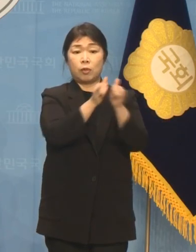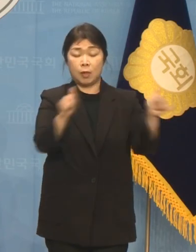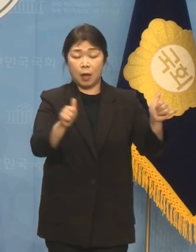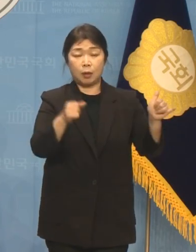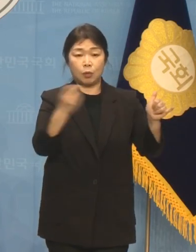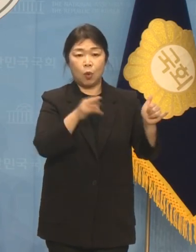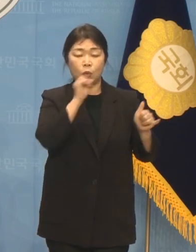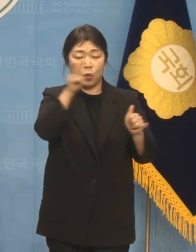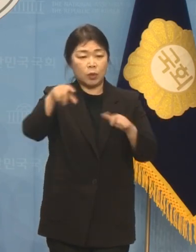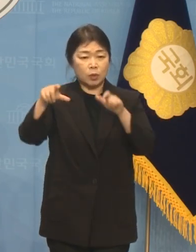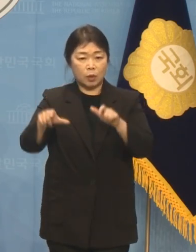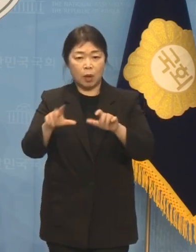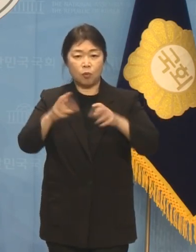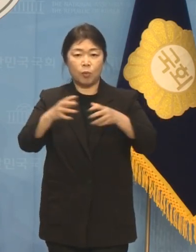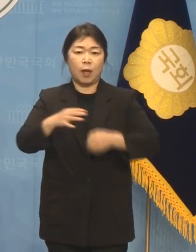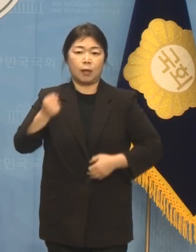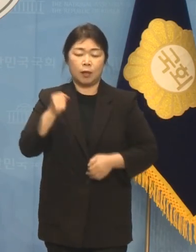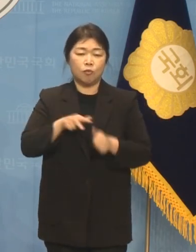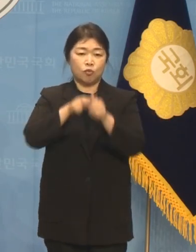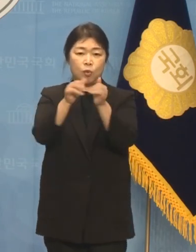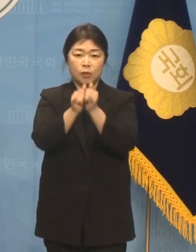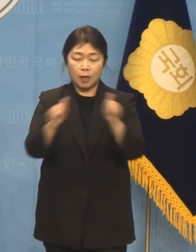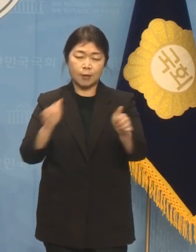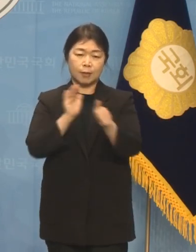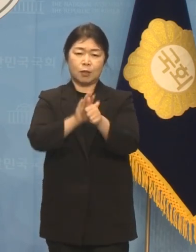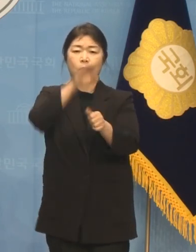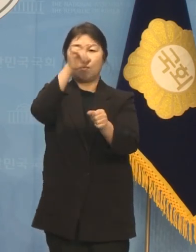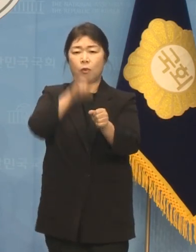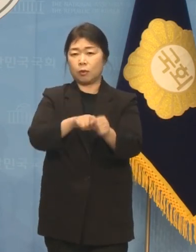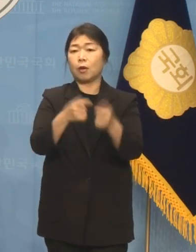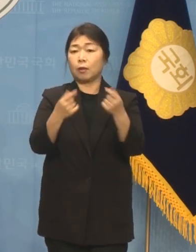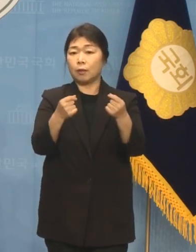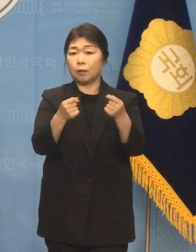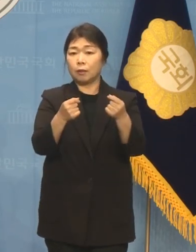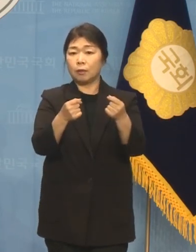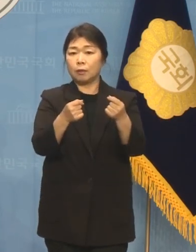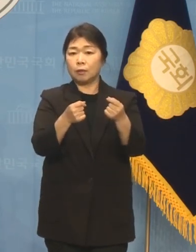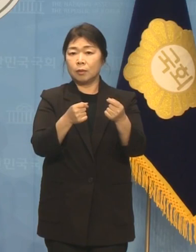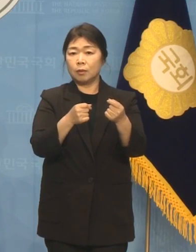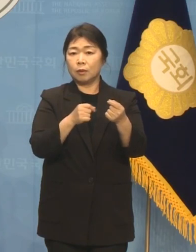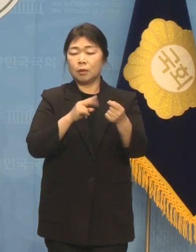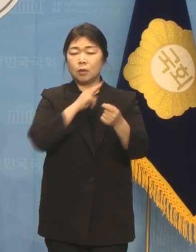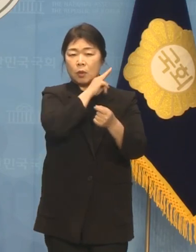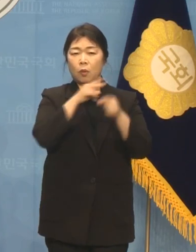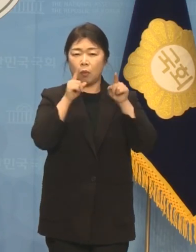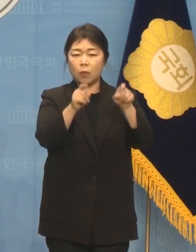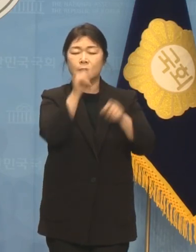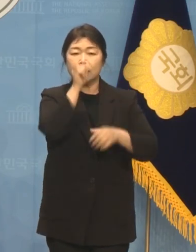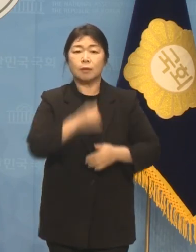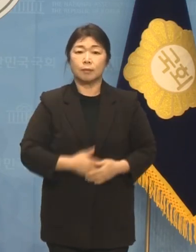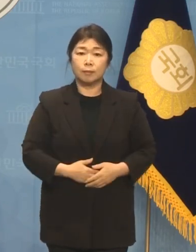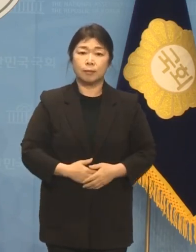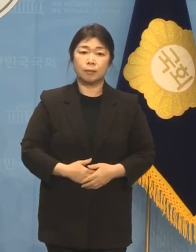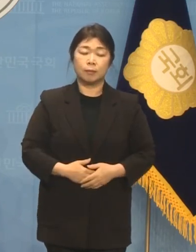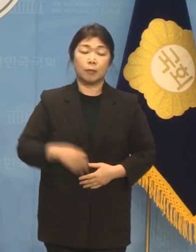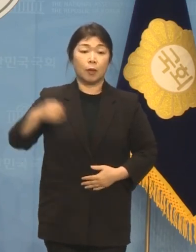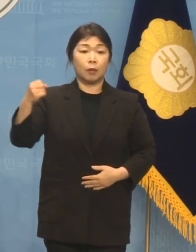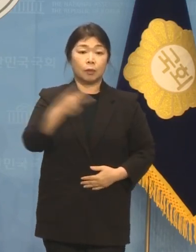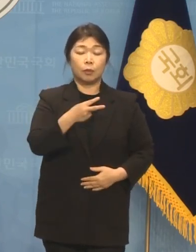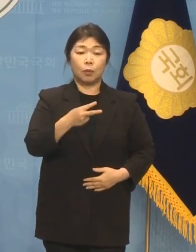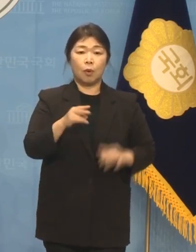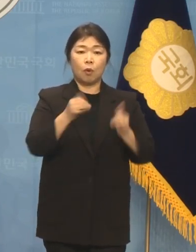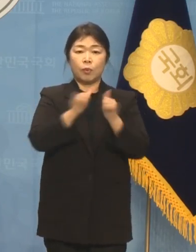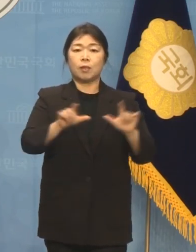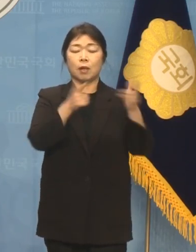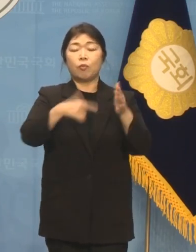용인지역 국민의 후보들을 지원하기 위한 것이 아니냐는 의혹과 논란이 나올 법합니다 심지어 민생